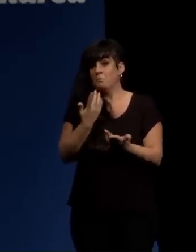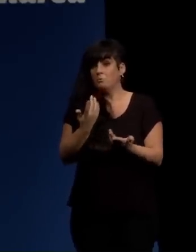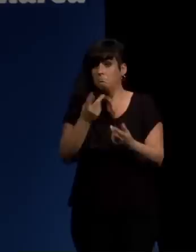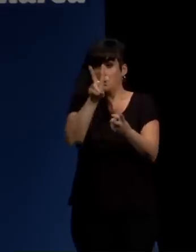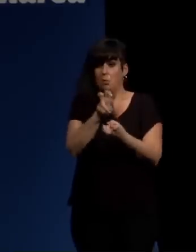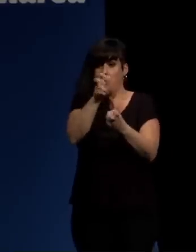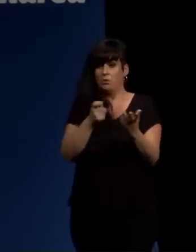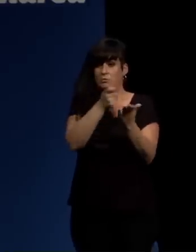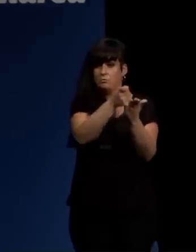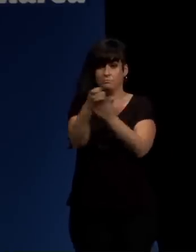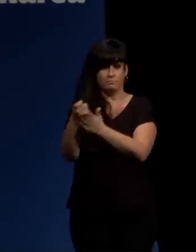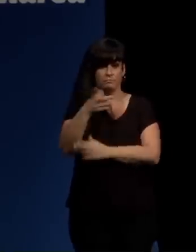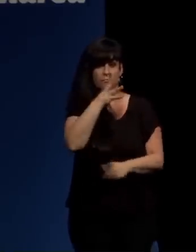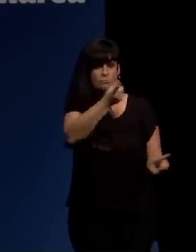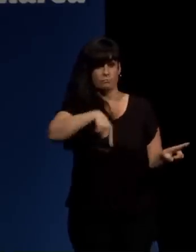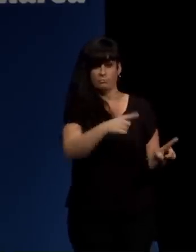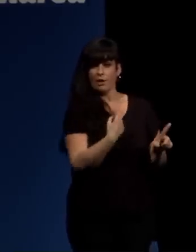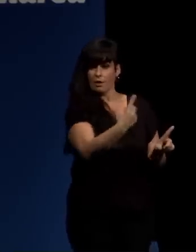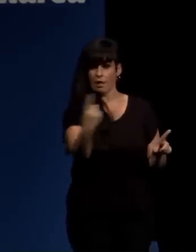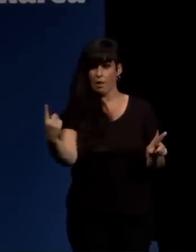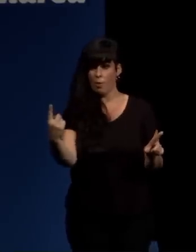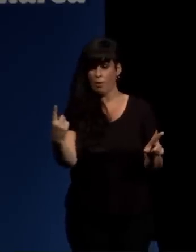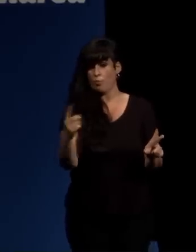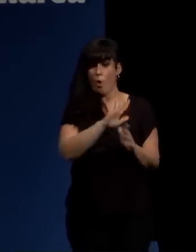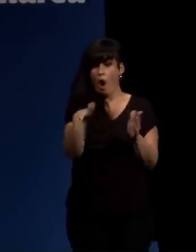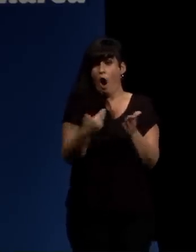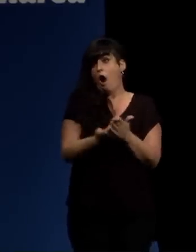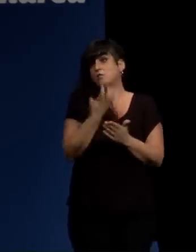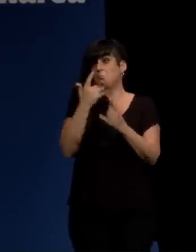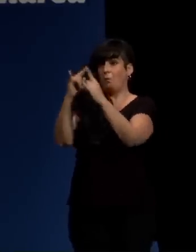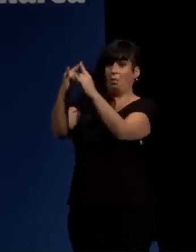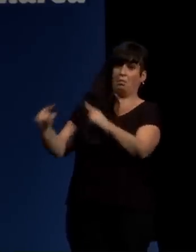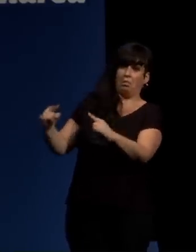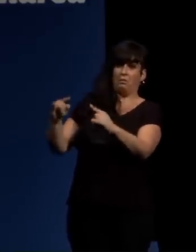todos e cada un de nós debemos pagar por un simple alpendre na zona rural.